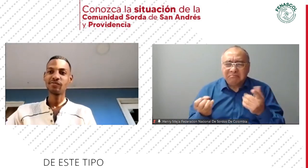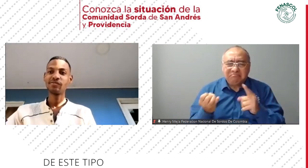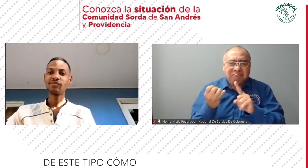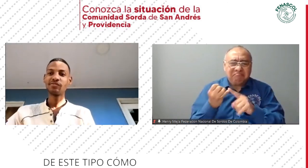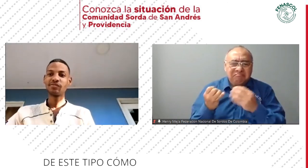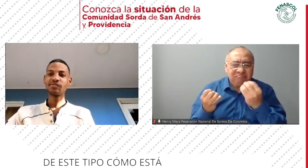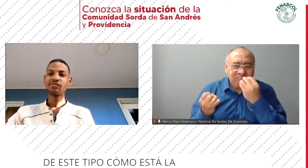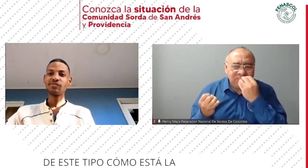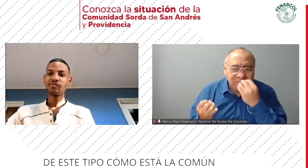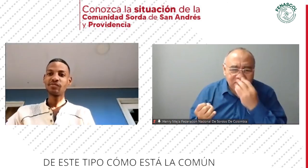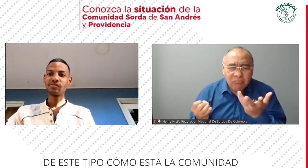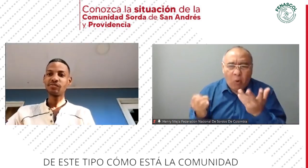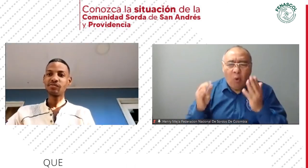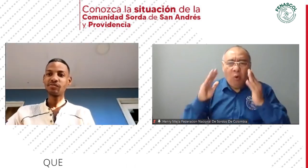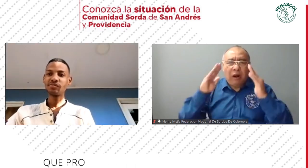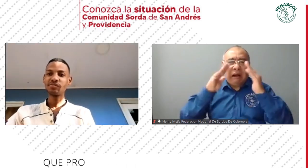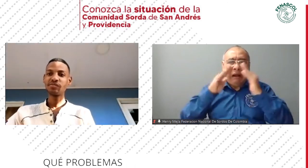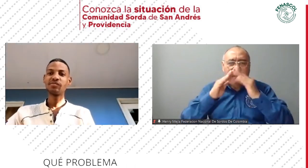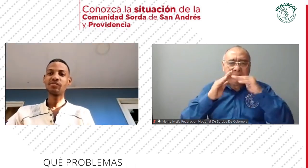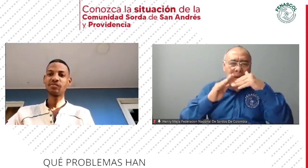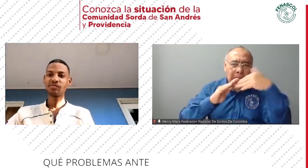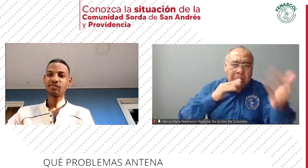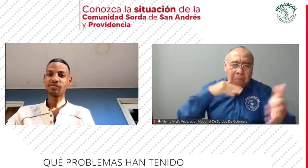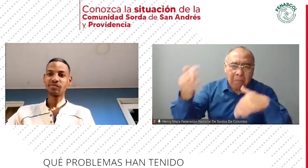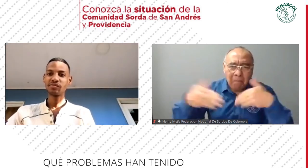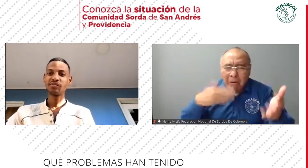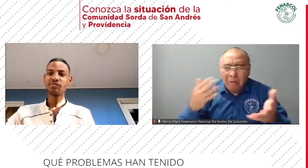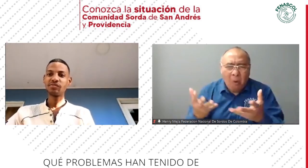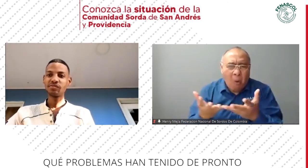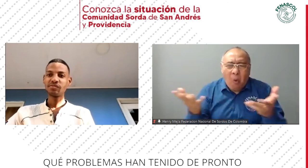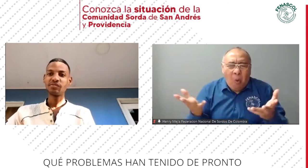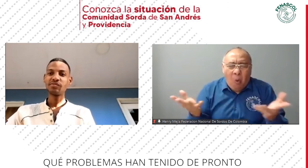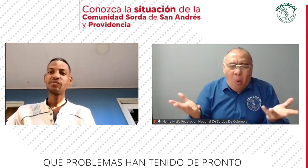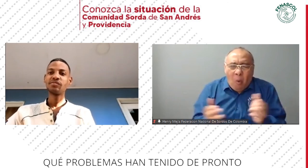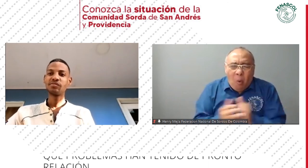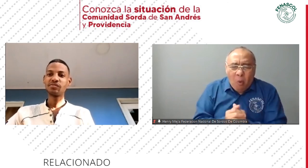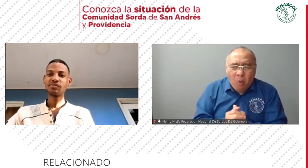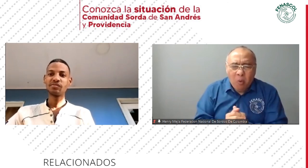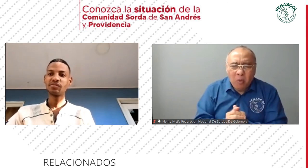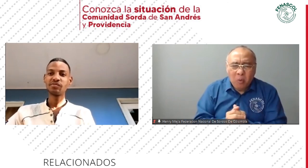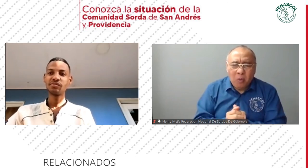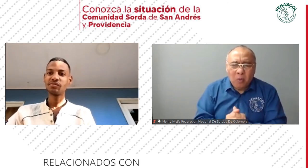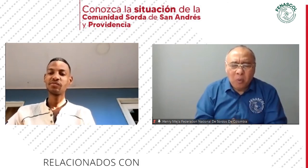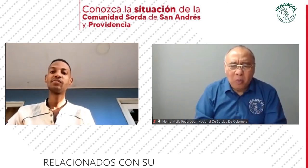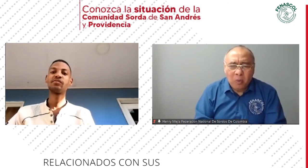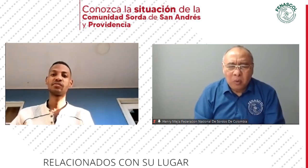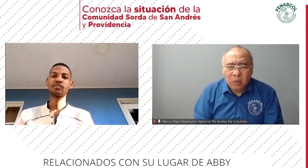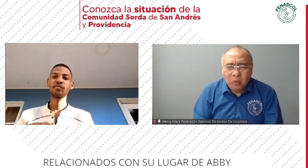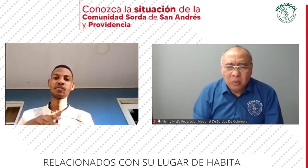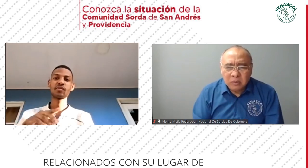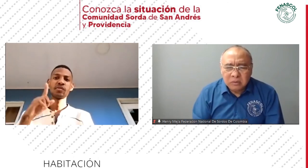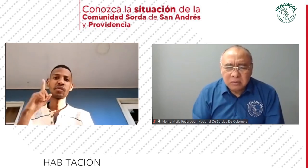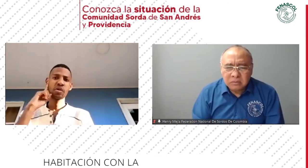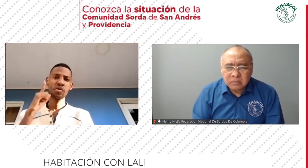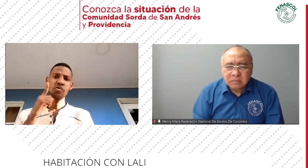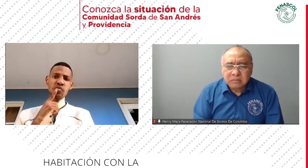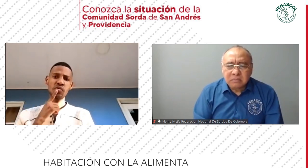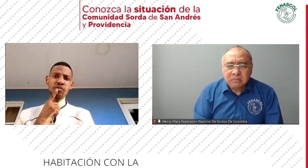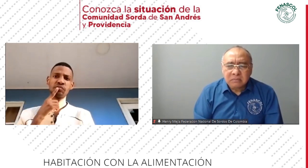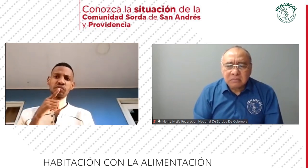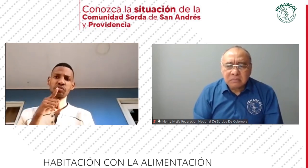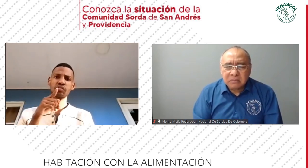cómo está la comunidad qué problemas han tenido de pronto relacionados con su lugar de habitación con la